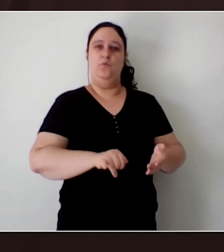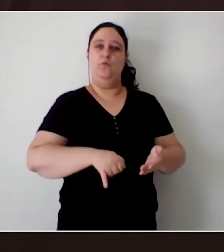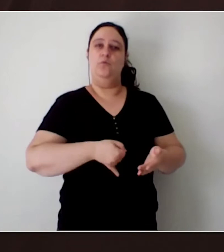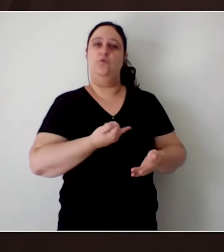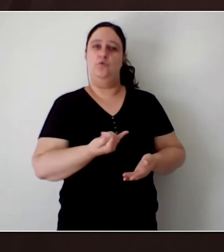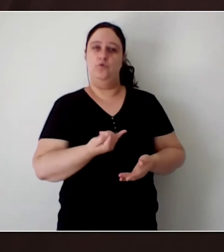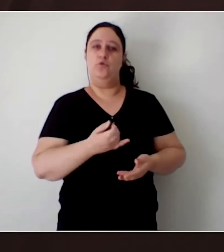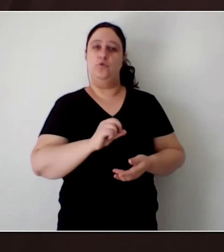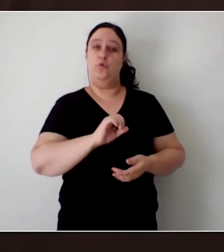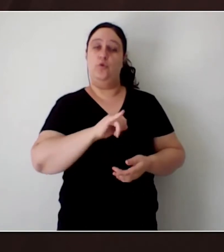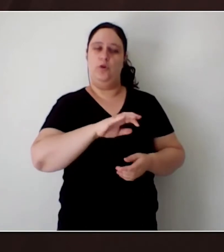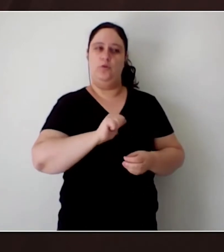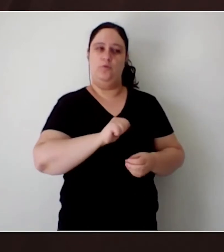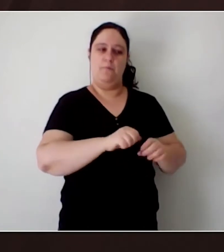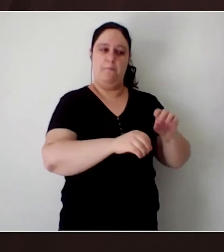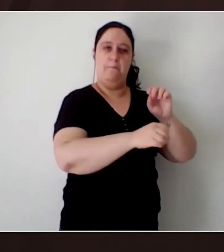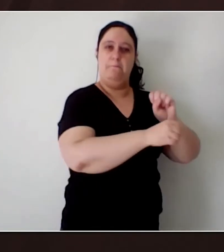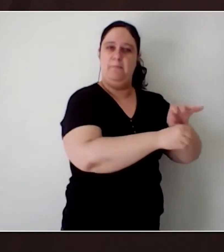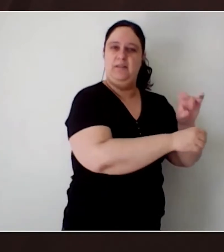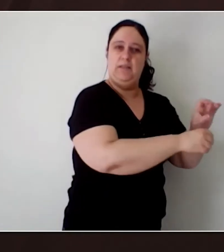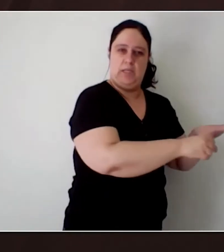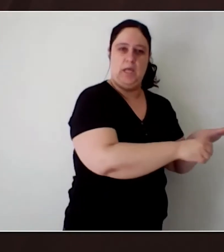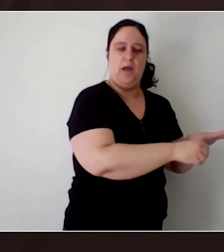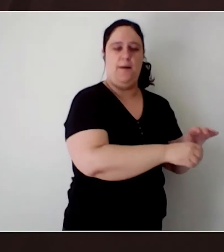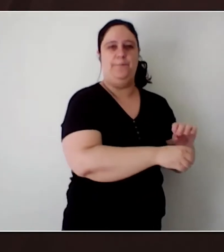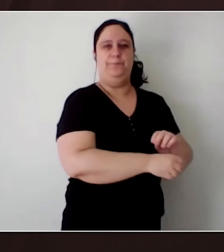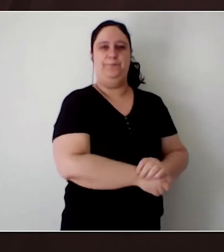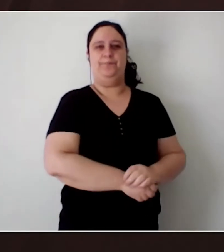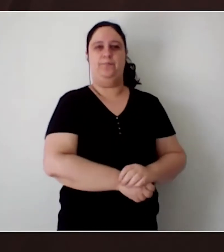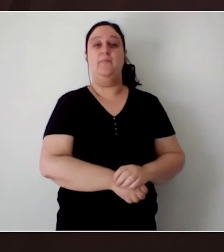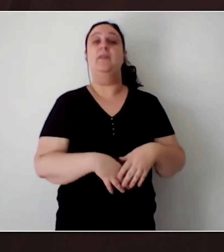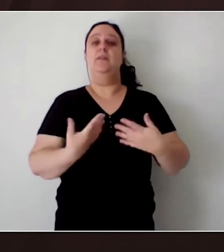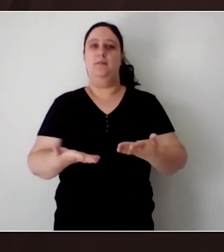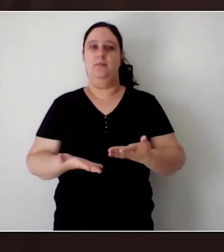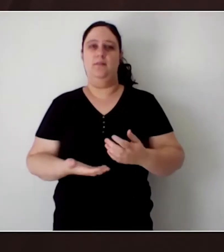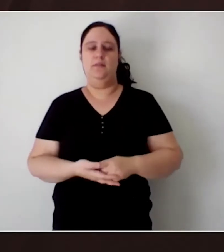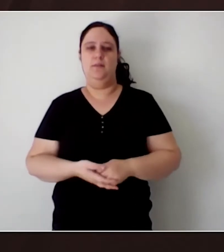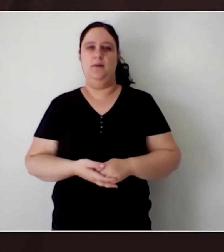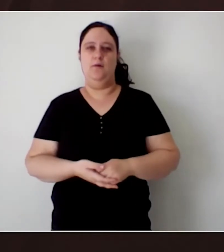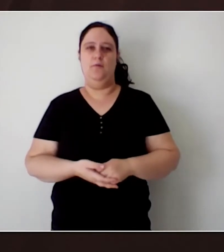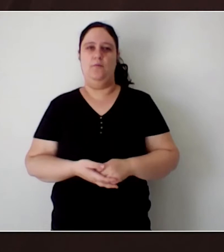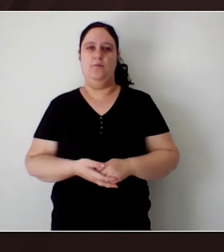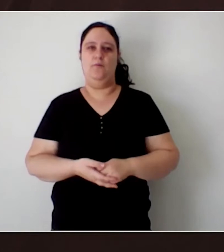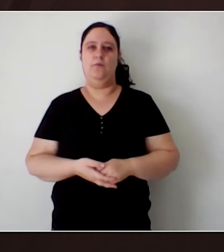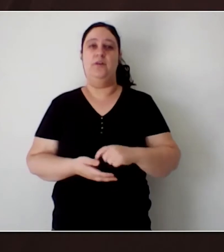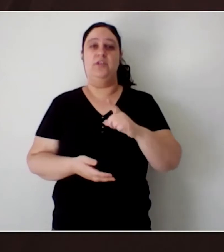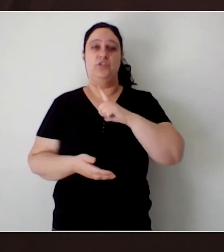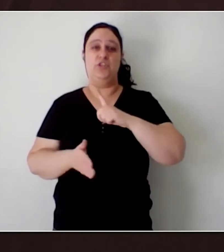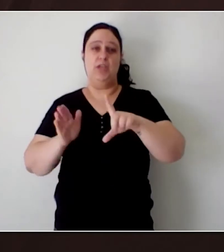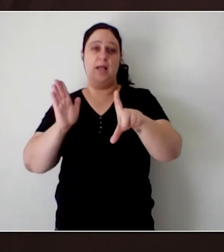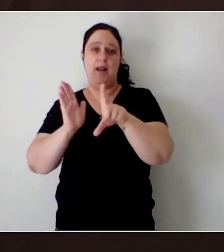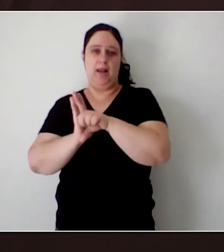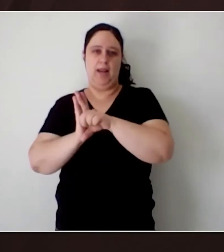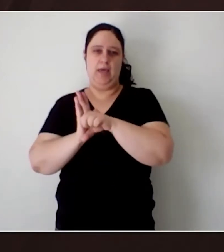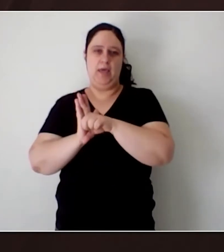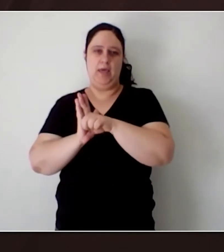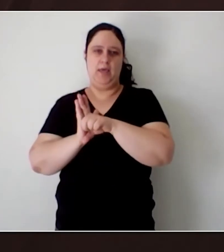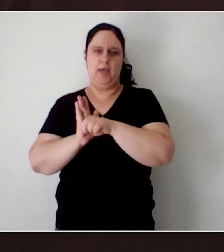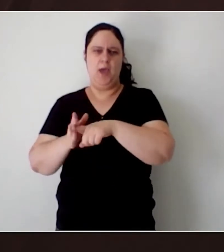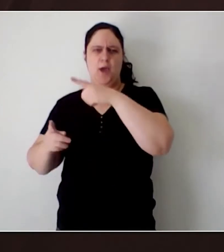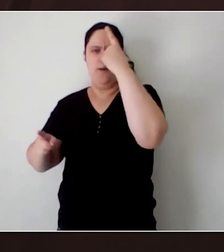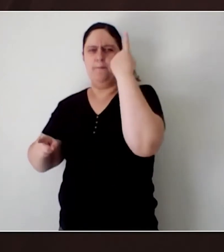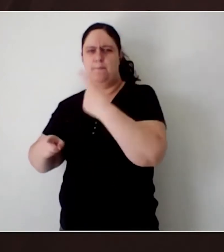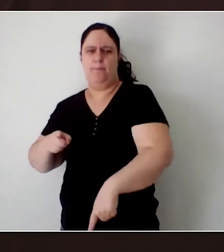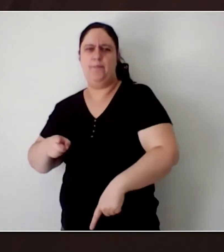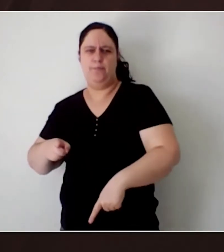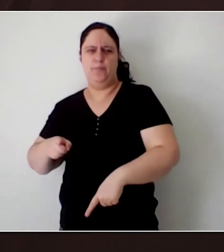Então, o Império Romano fez uma lei que é proibido plantar joio no campo alheio.